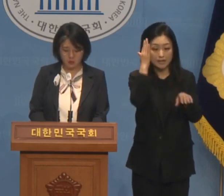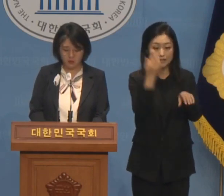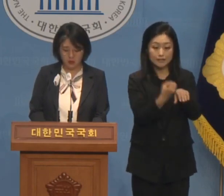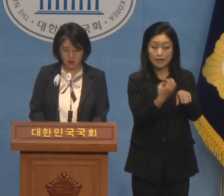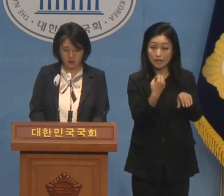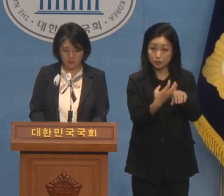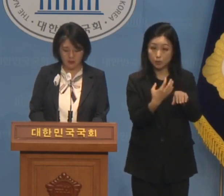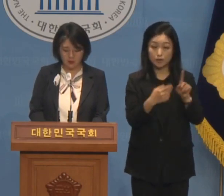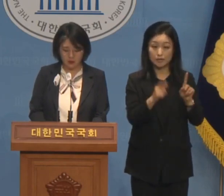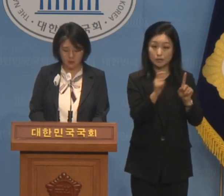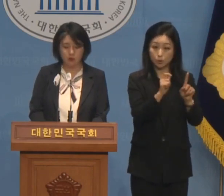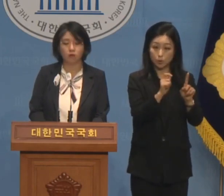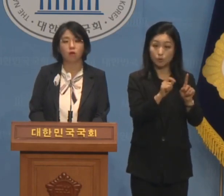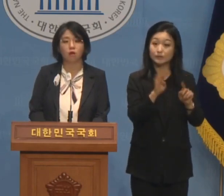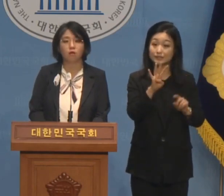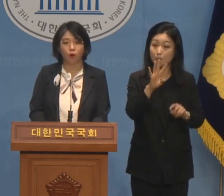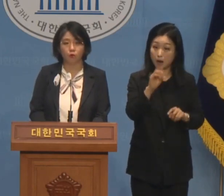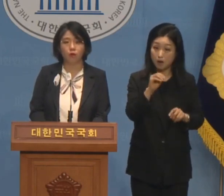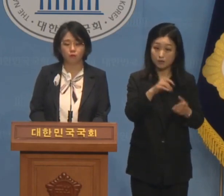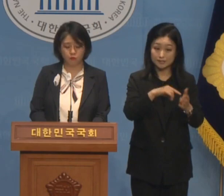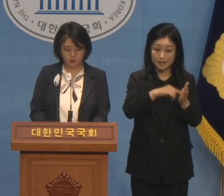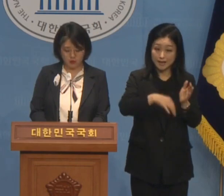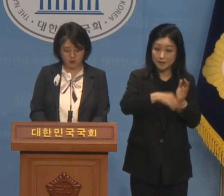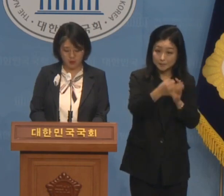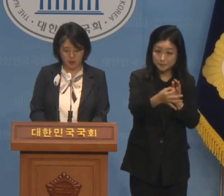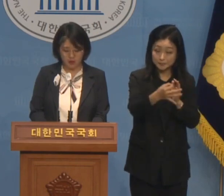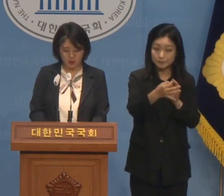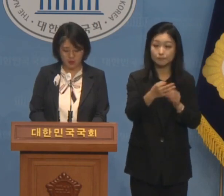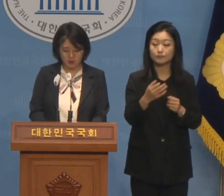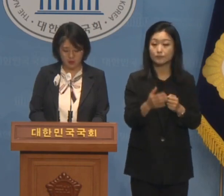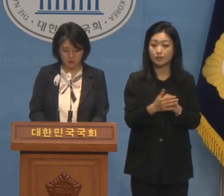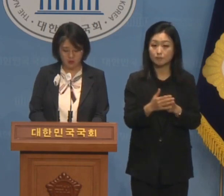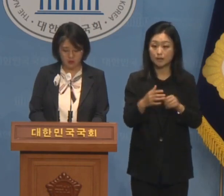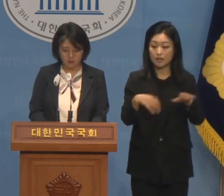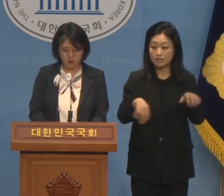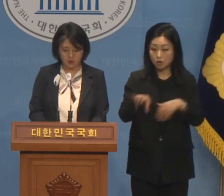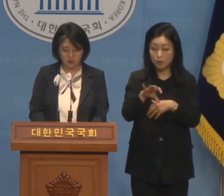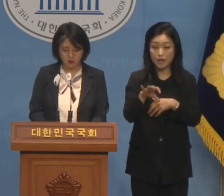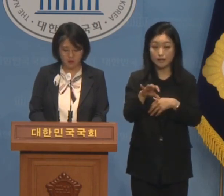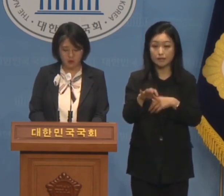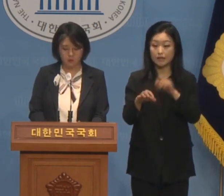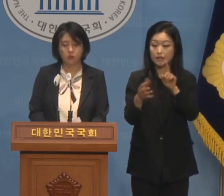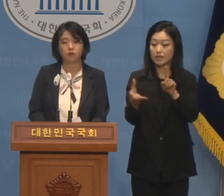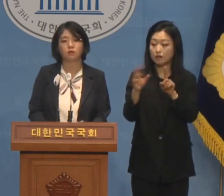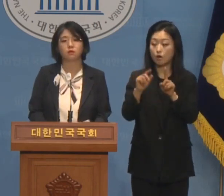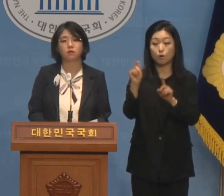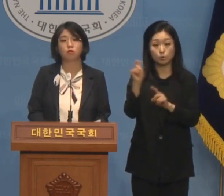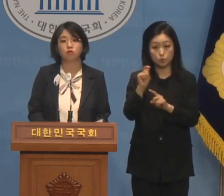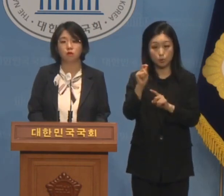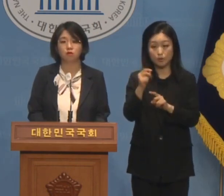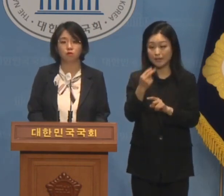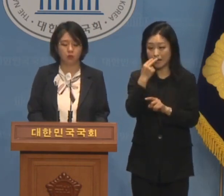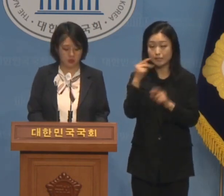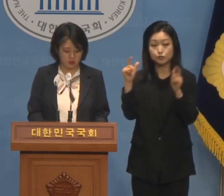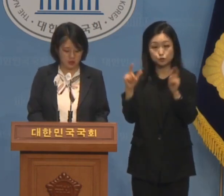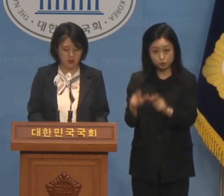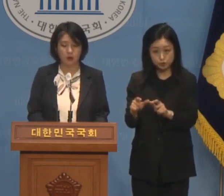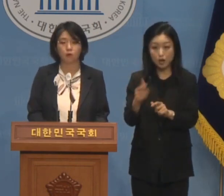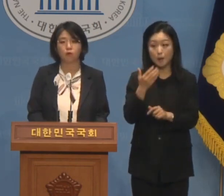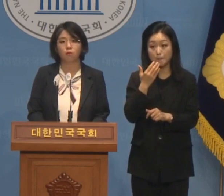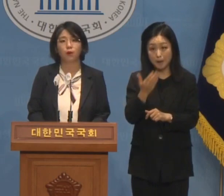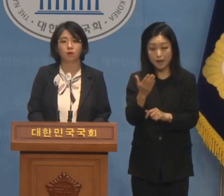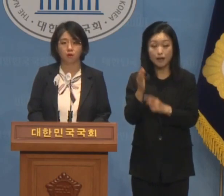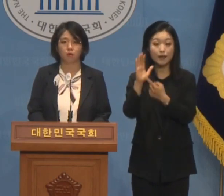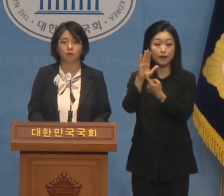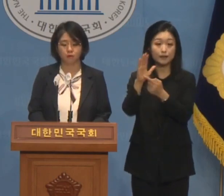가격이 톤당 4만 원이 되면 전환 부문에서만 2020년 대비 1억 톤의 온실가스를 줄일 수